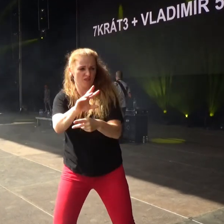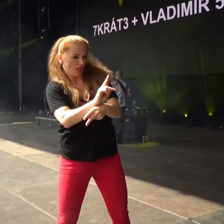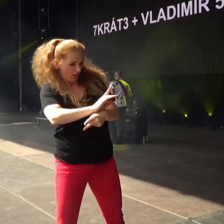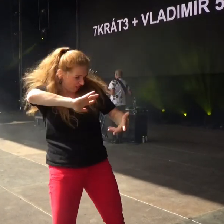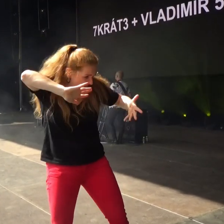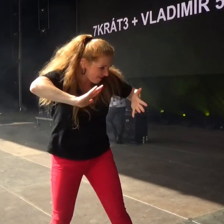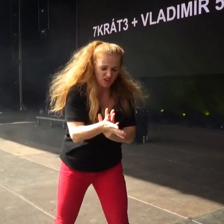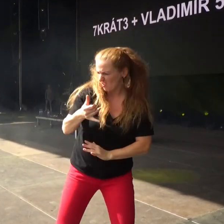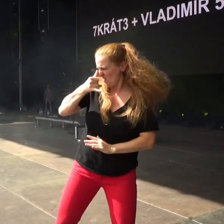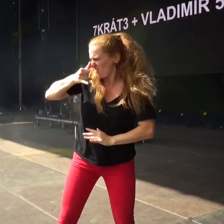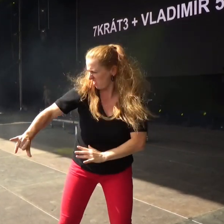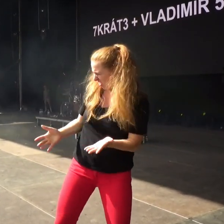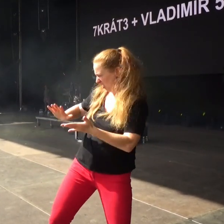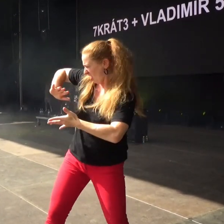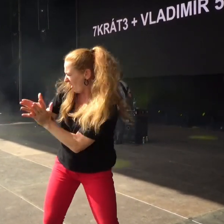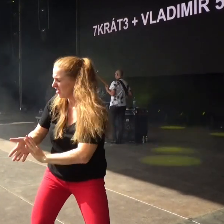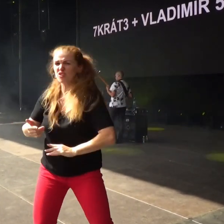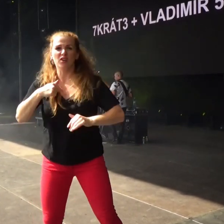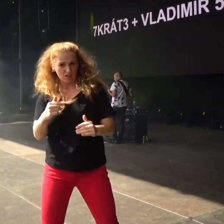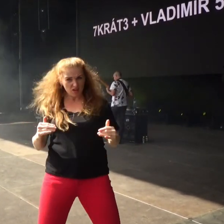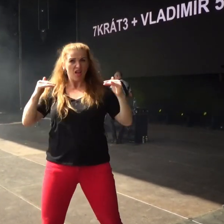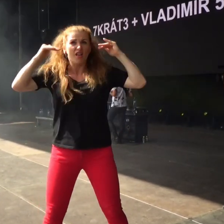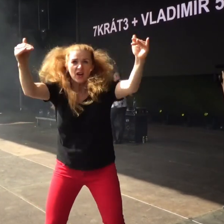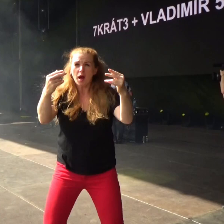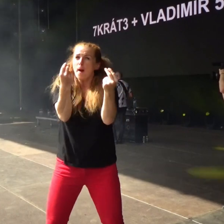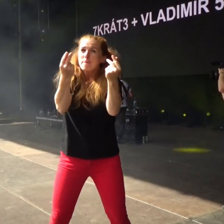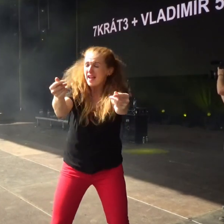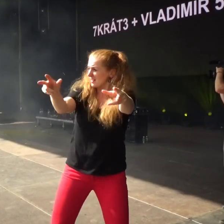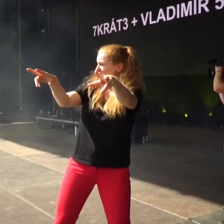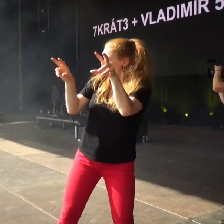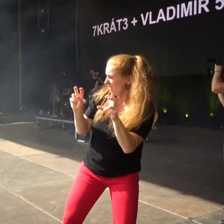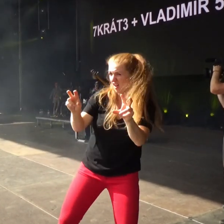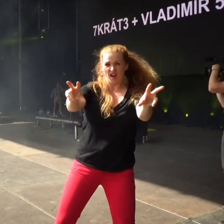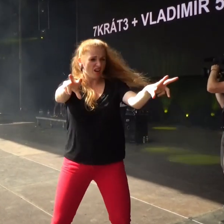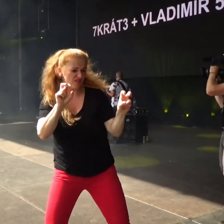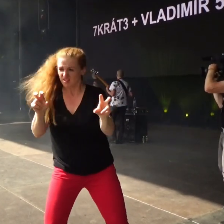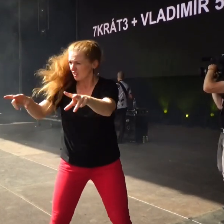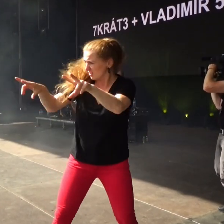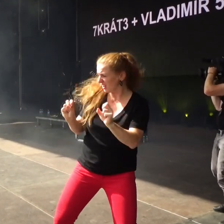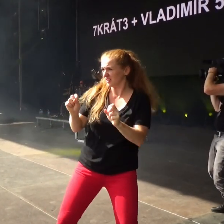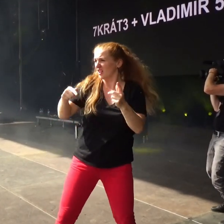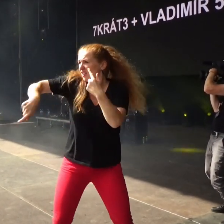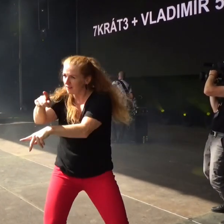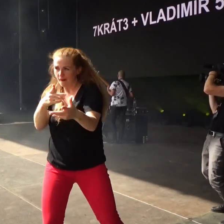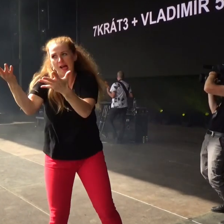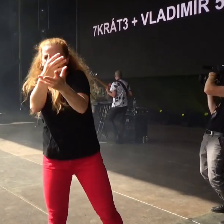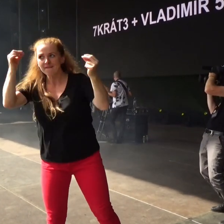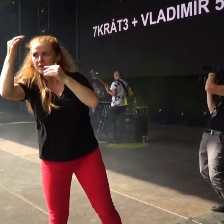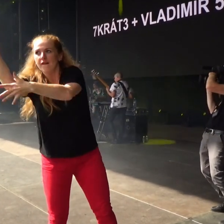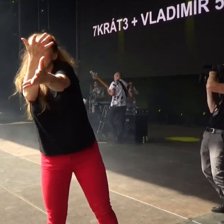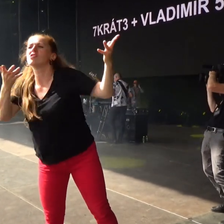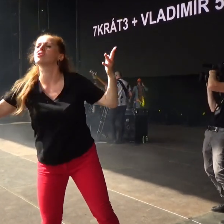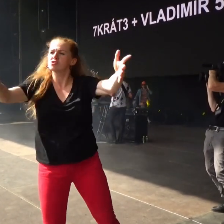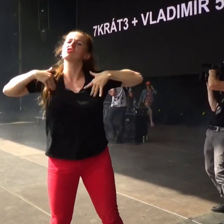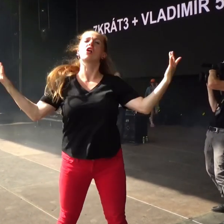hovlují, zvrty z kufru, lásky vyšují, brachy buhlují, a věci jich třemát už se šestím krilků, hajte se mě